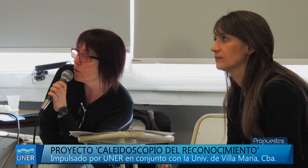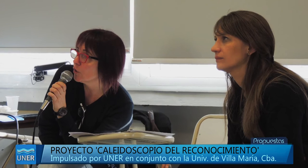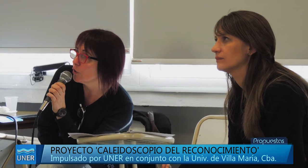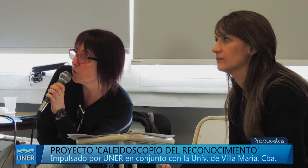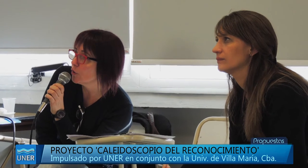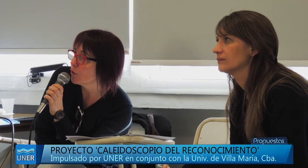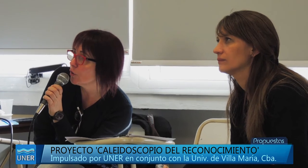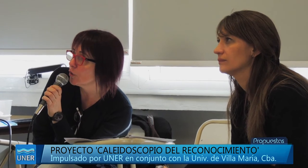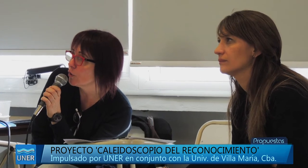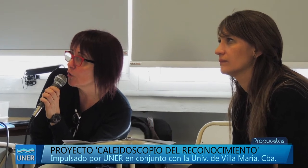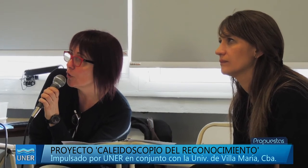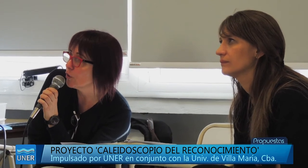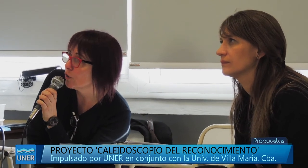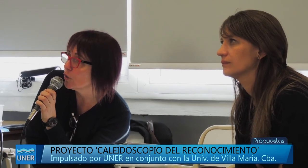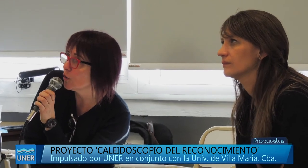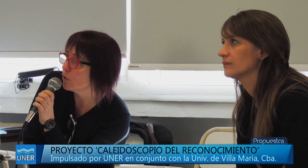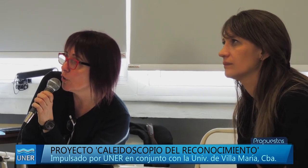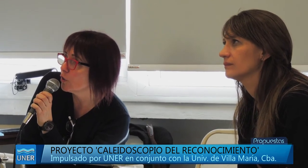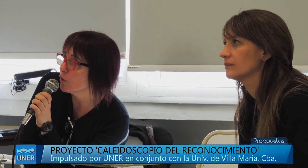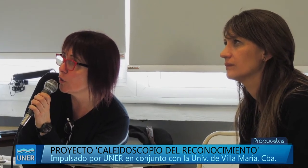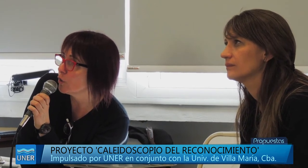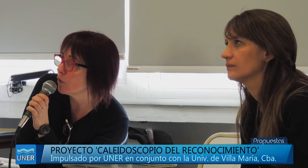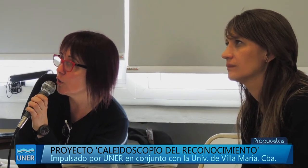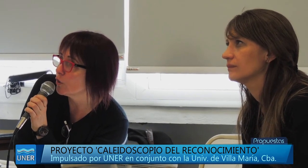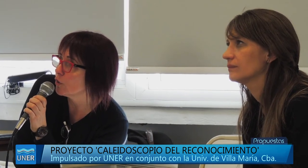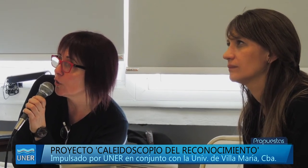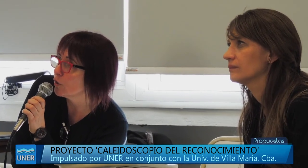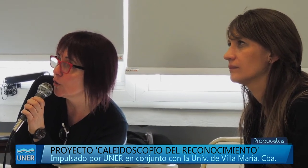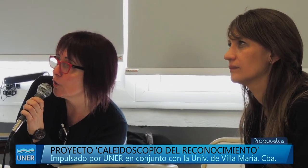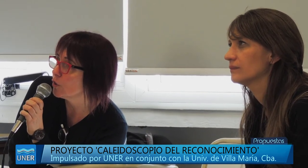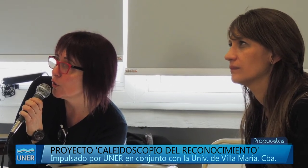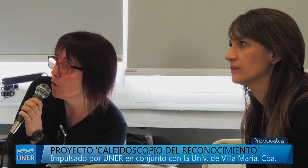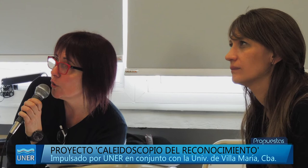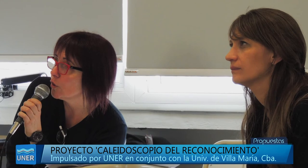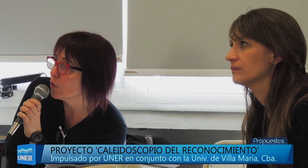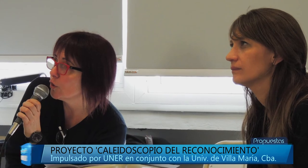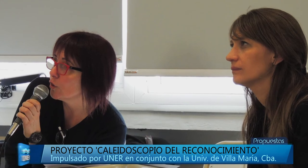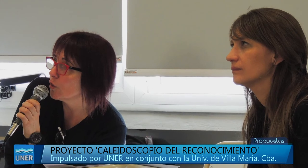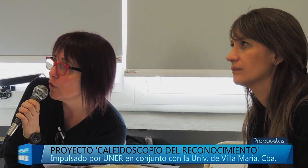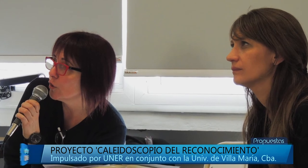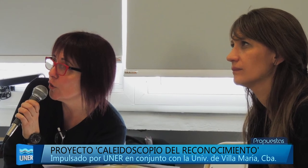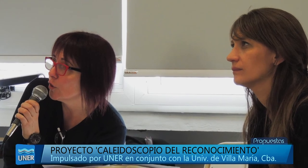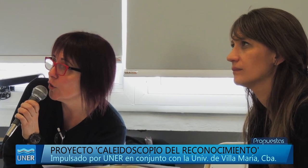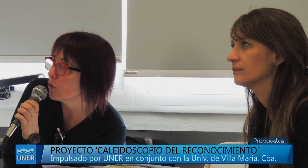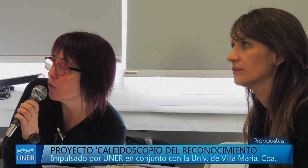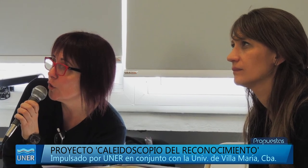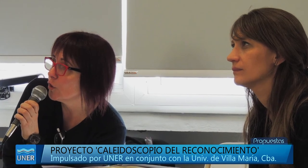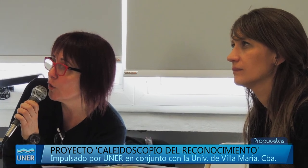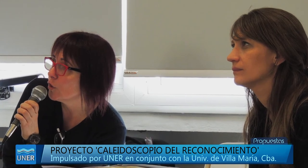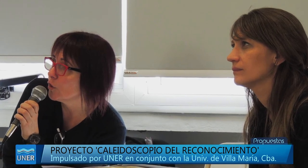objetivo principal es la comunidad sorda, pero no exclusivo, ¿sí? Nosotros nos parece que este material tiene que ser difundido en todas partes.